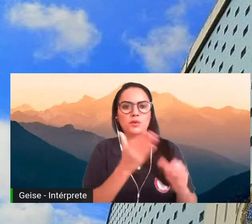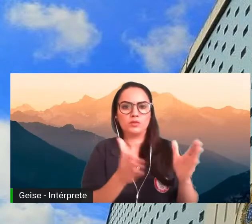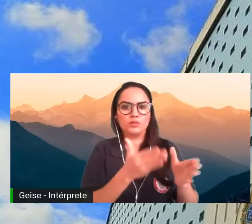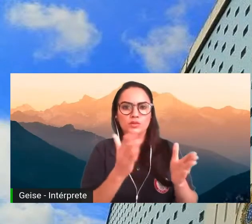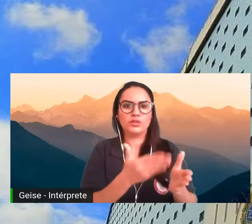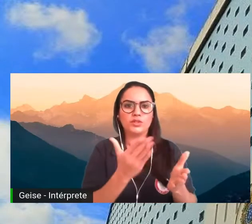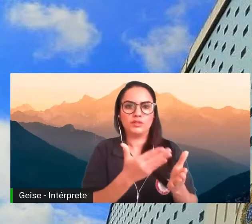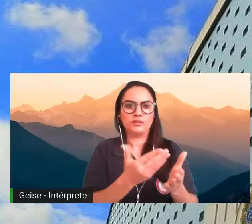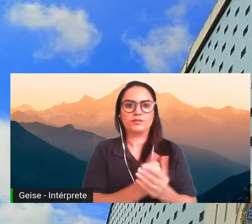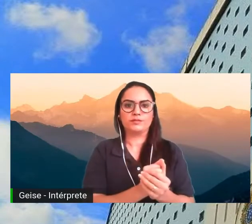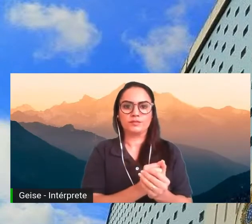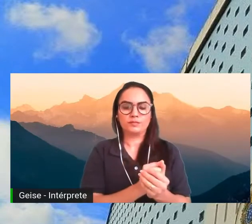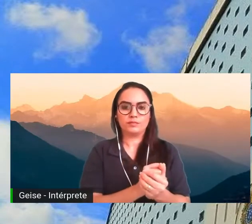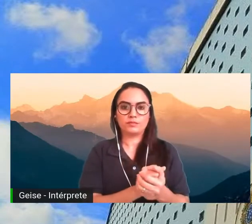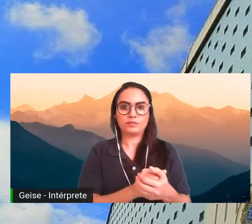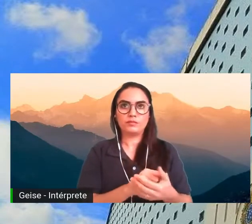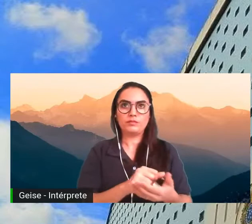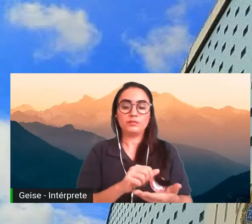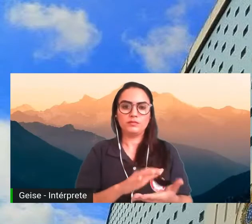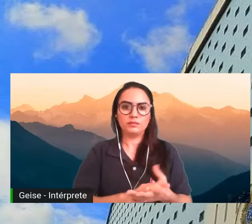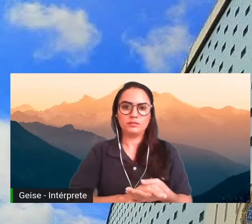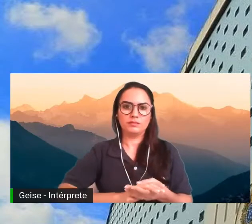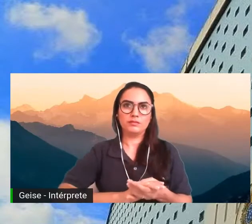essenciais para o desempenho das diferentes...